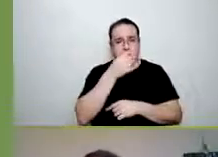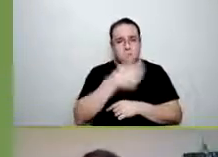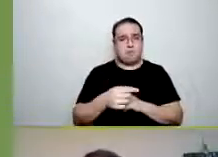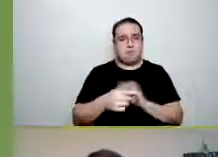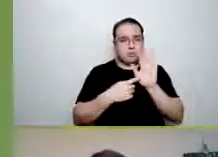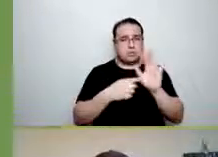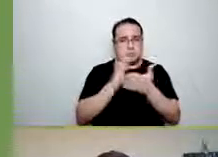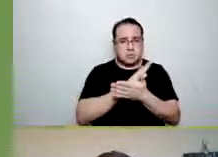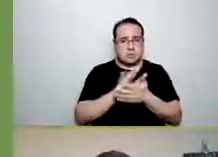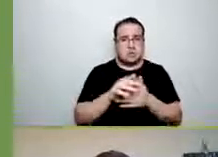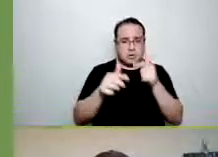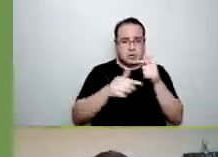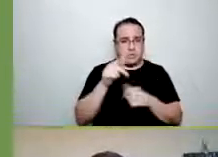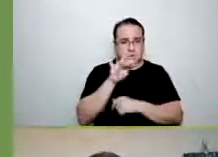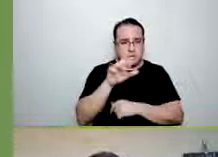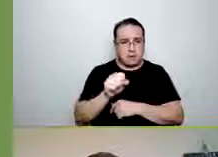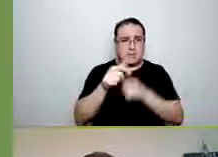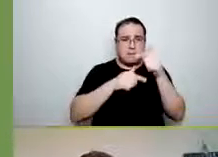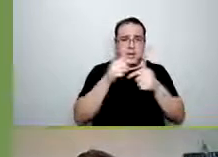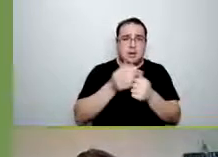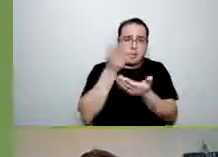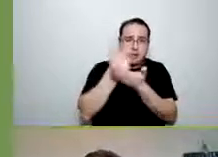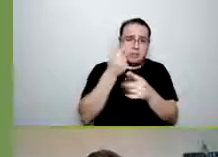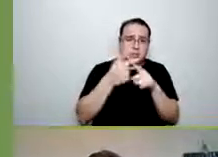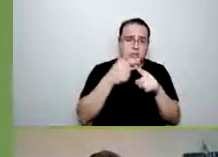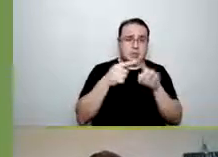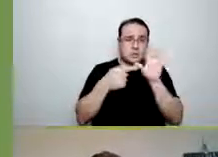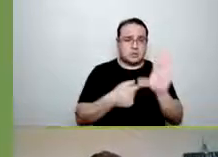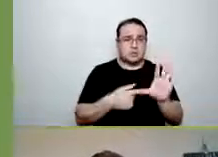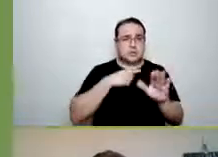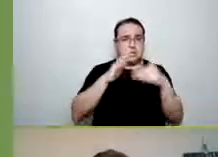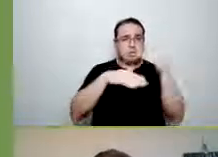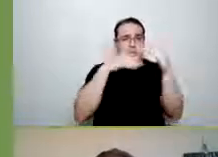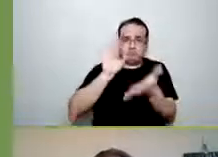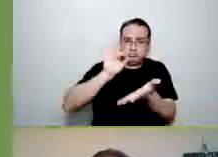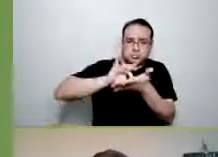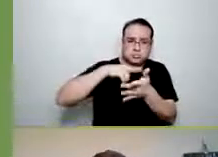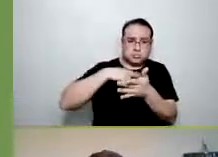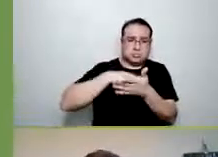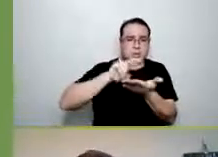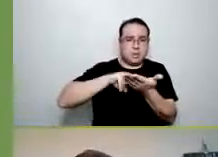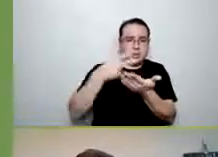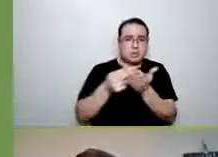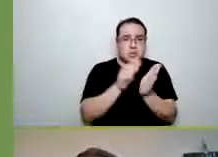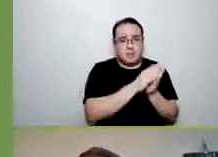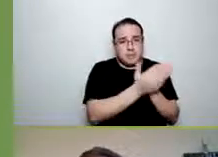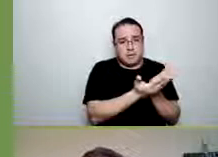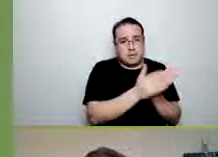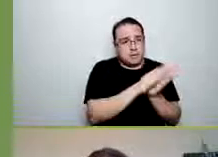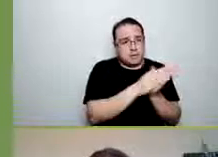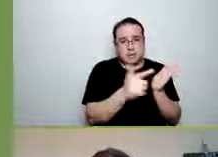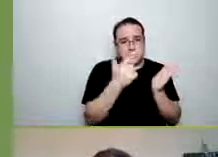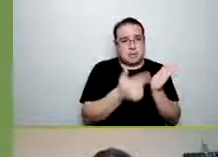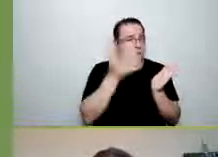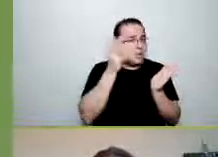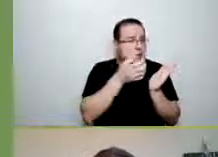Toolbox e Flex não trabalham com áudio e vídeo, inclusive porque foram desenvolvidos originalmente para traduzir a Bíblia. A Bíblia não tem gravações